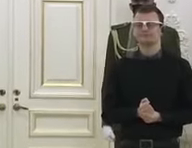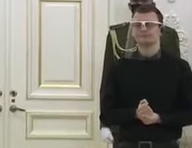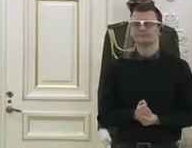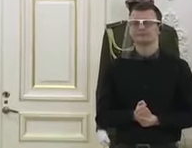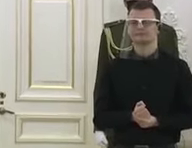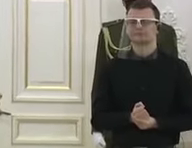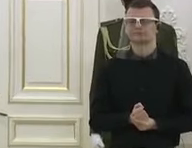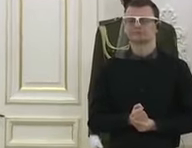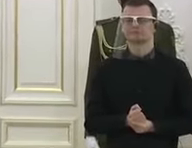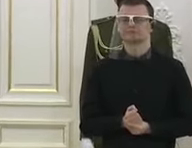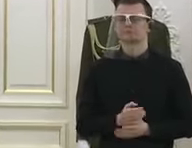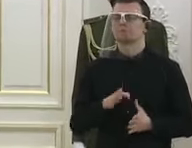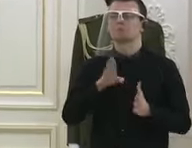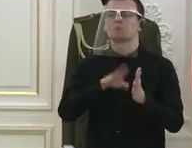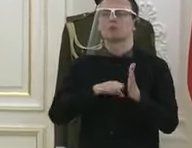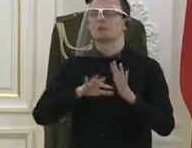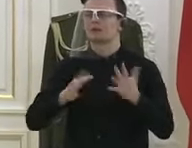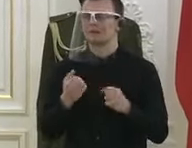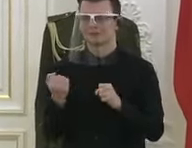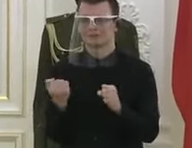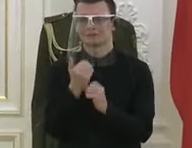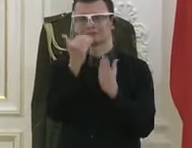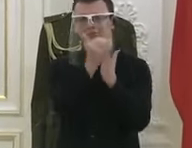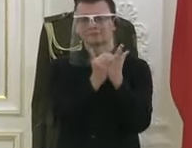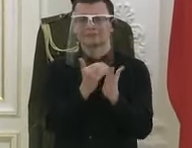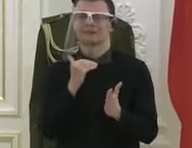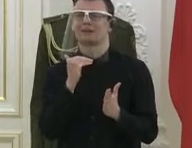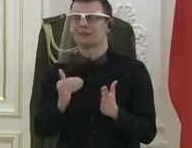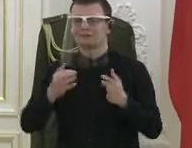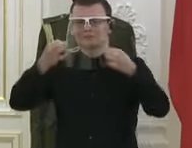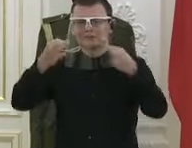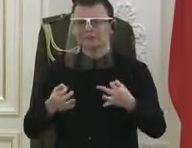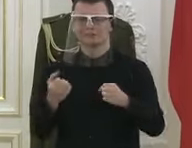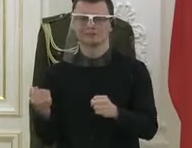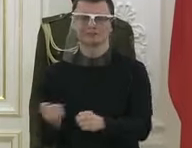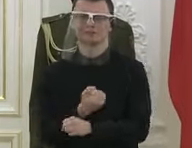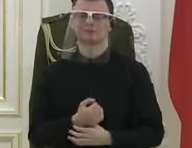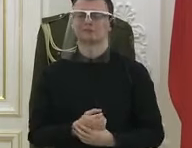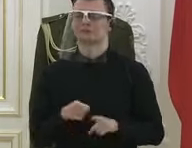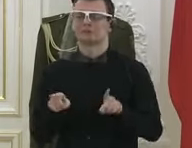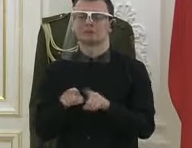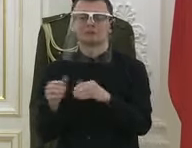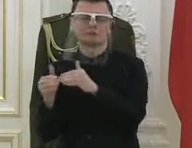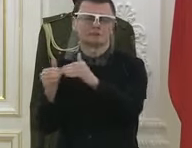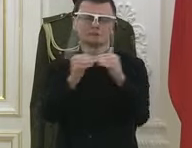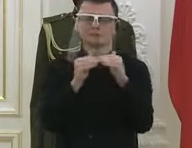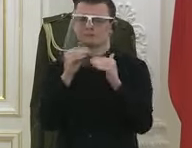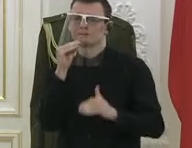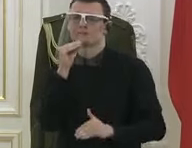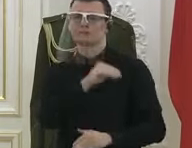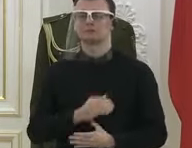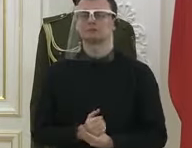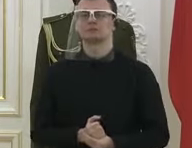być czytelne, sprawiedliwe i jednakowe dla wszystkich. Nie mogą